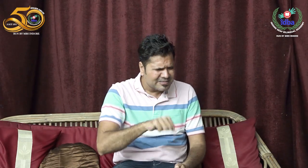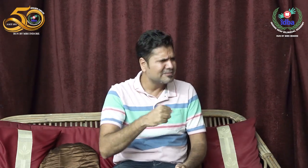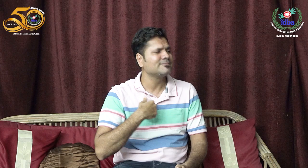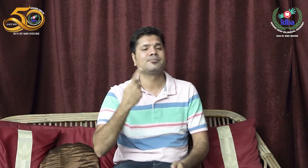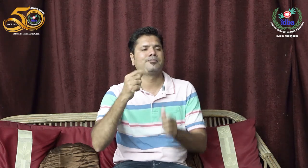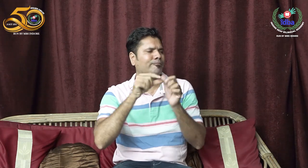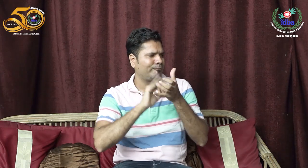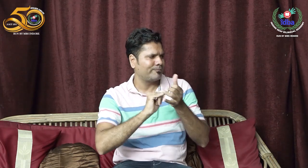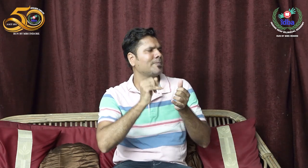मतलब